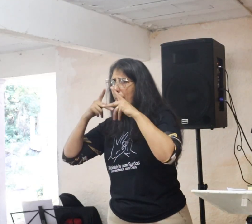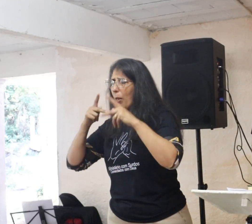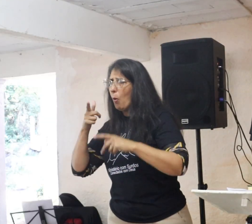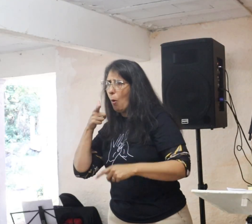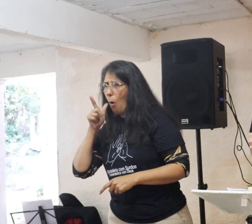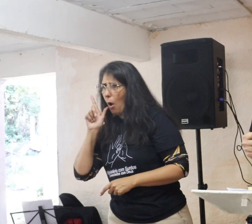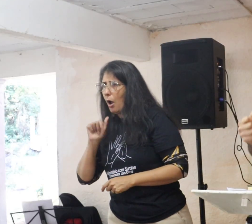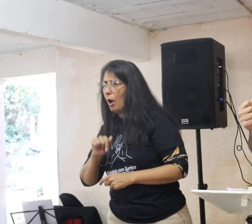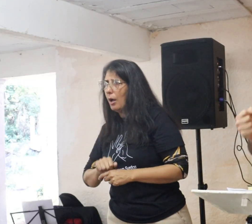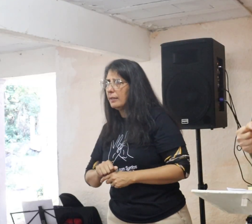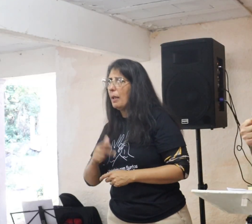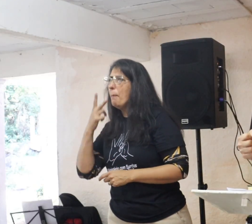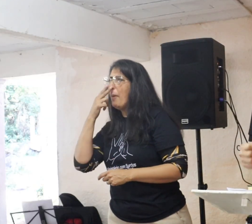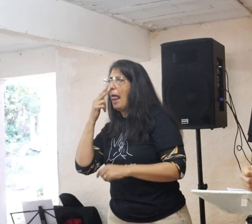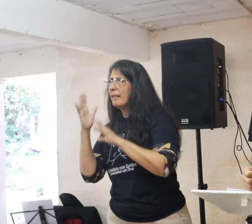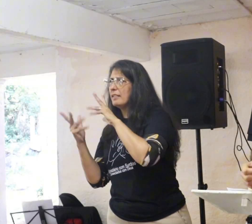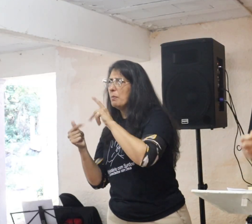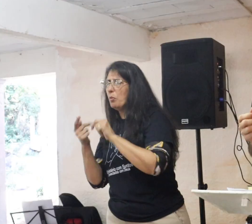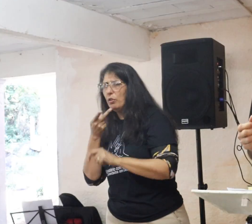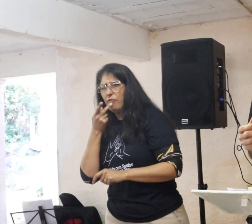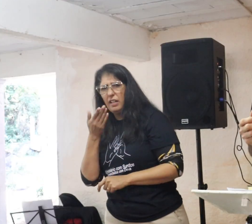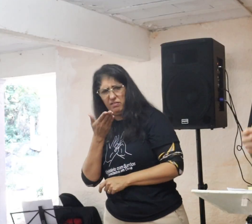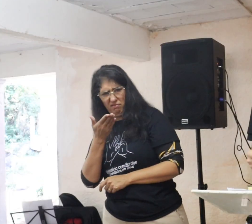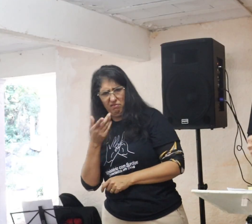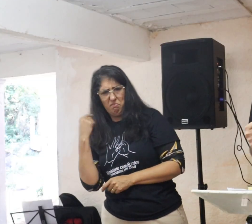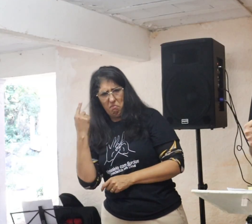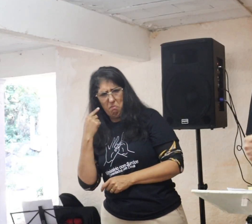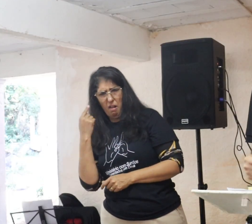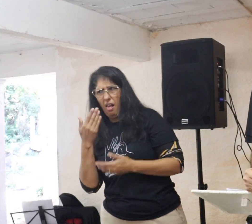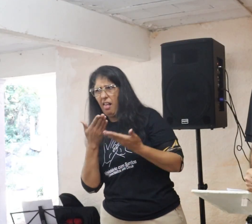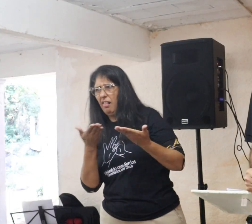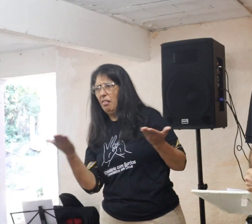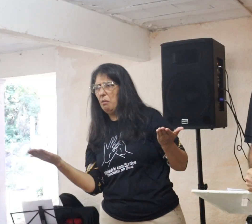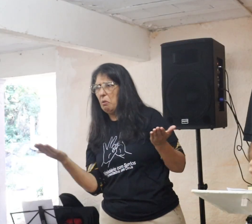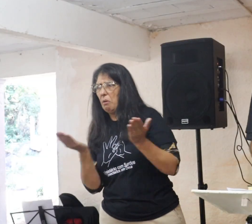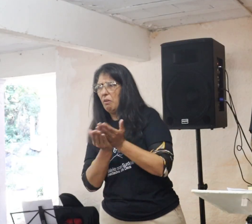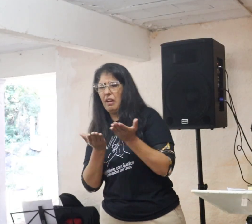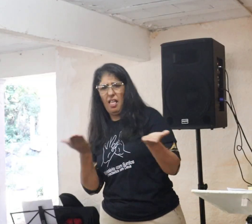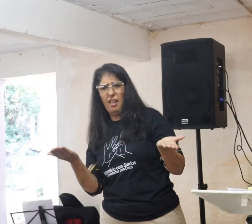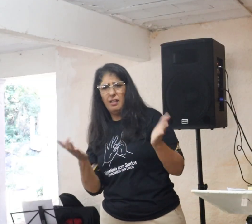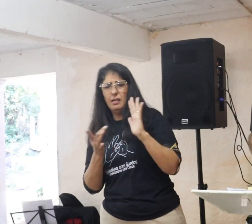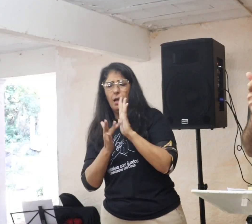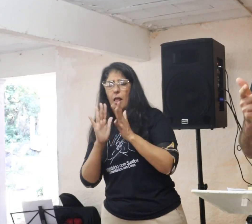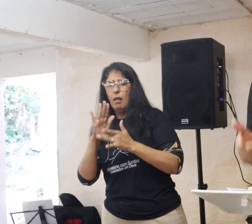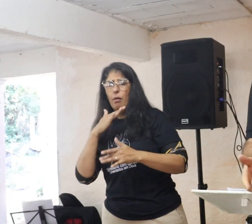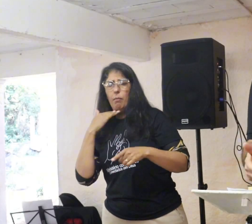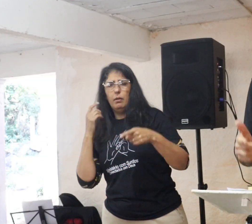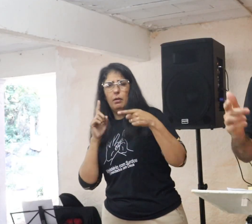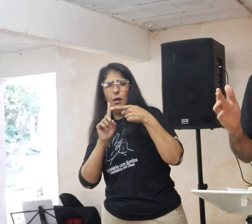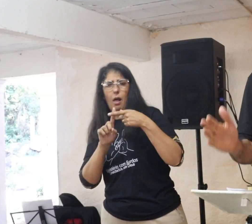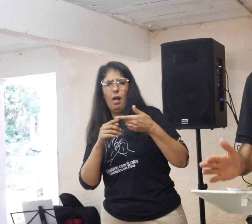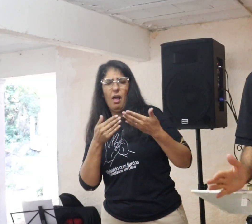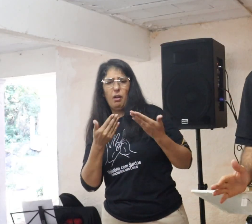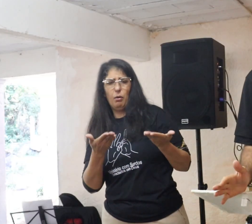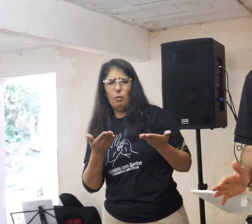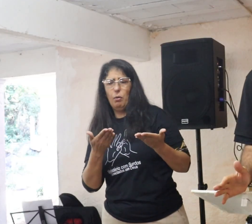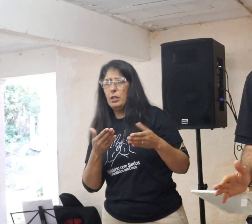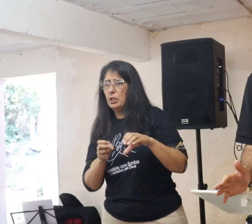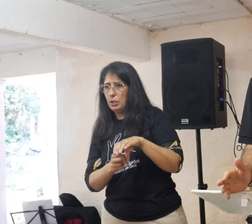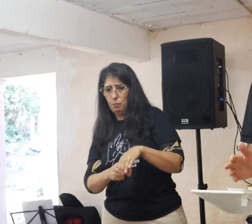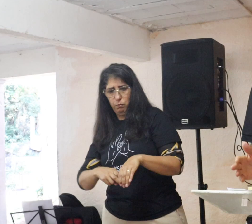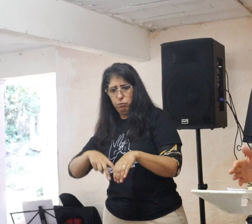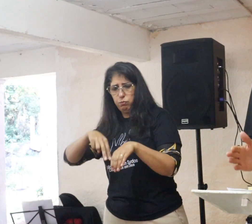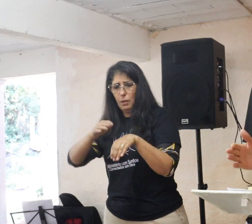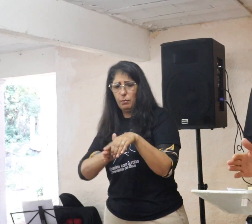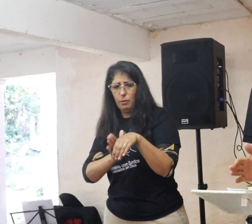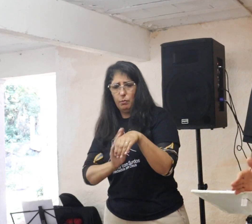cremos nessa mensagem. É a mensagem do Evangelho do Cristo crucificado, que morreu, foi sepultado, mas ressuscitou no terceiro